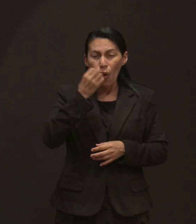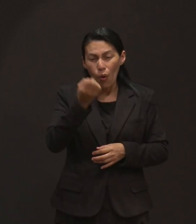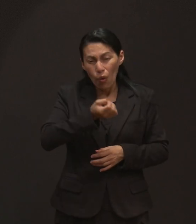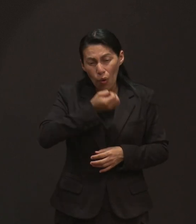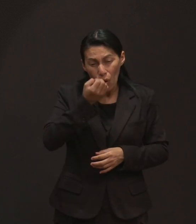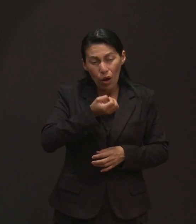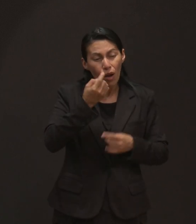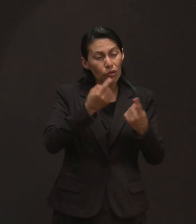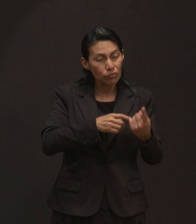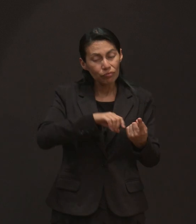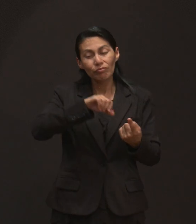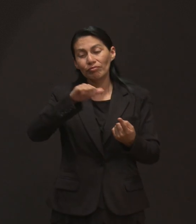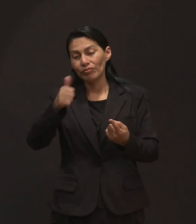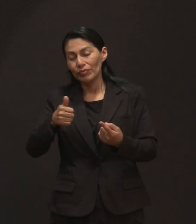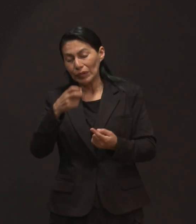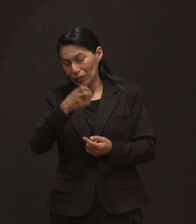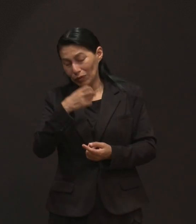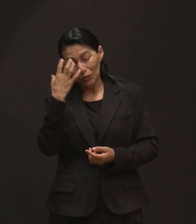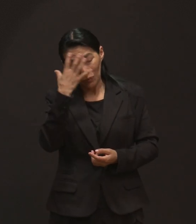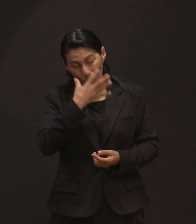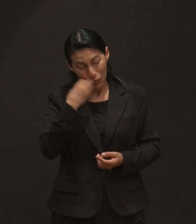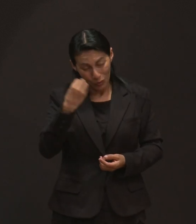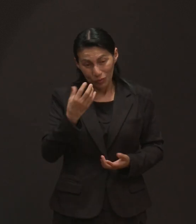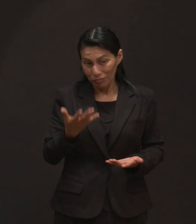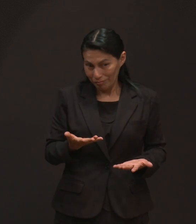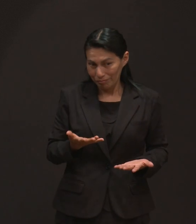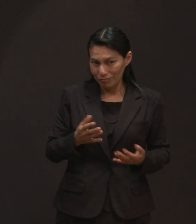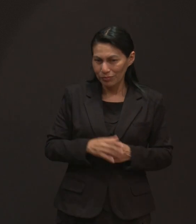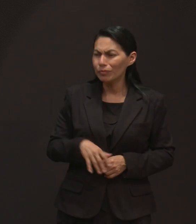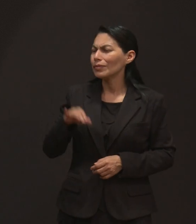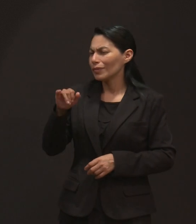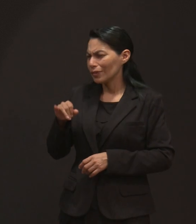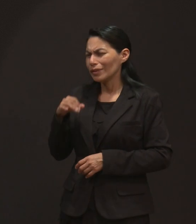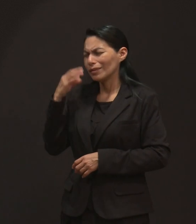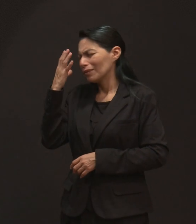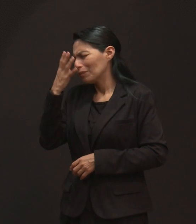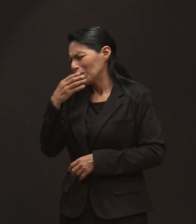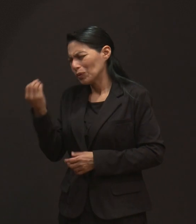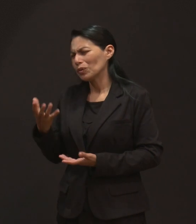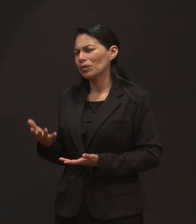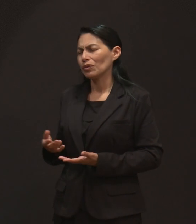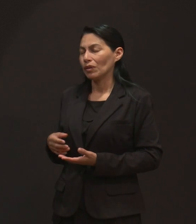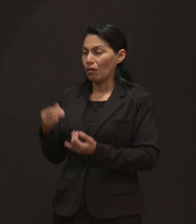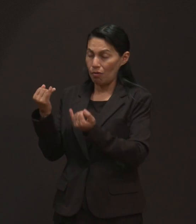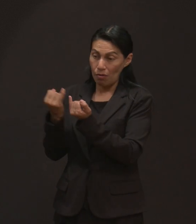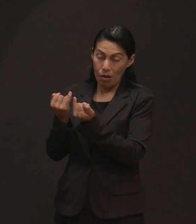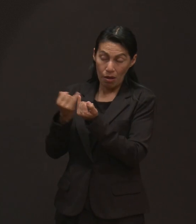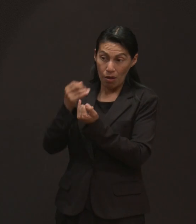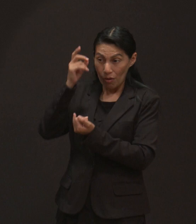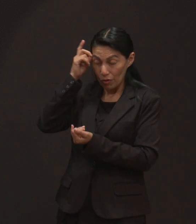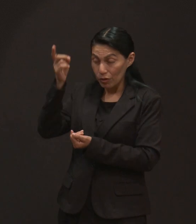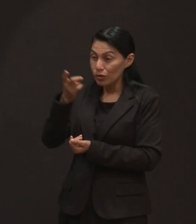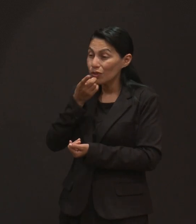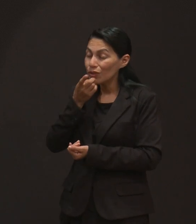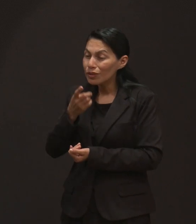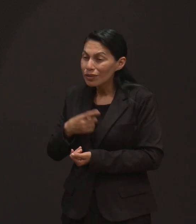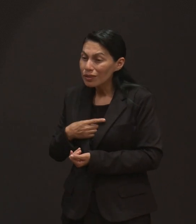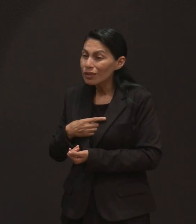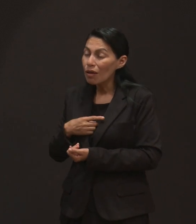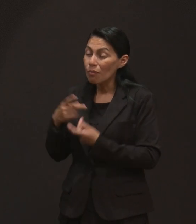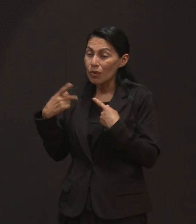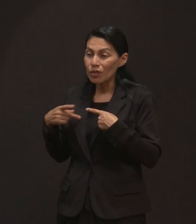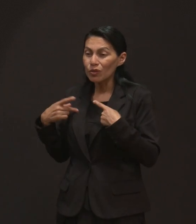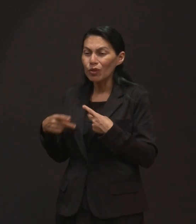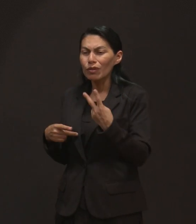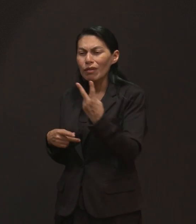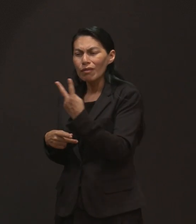¡Qué maravilloso!, ¿no? Sí, es realmente maravilloso. También, pues, es lo que Dios nos dice. Si dos